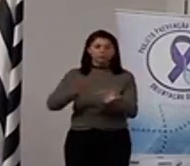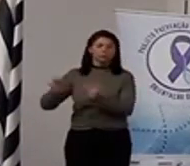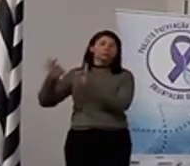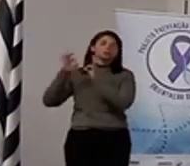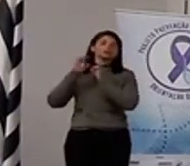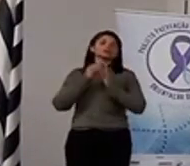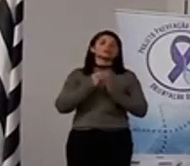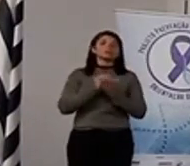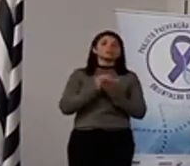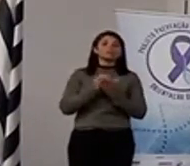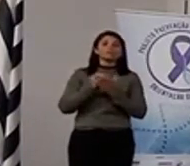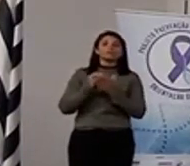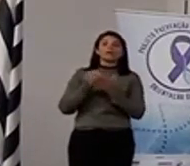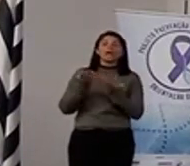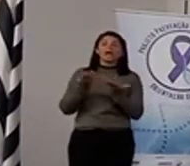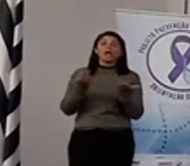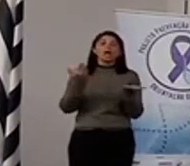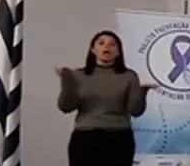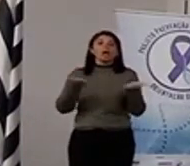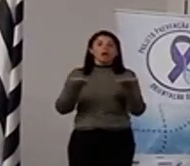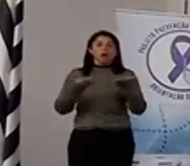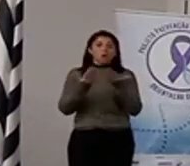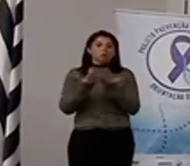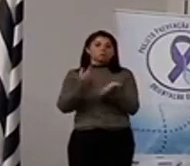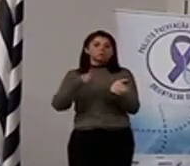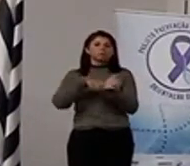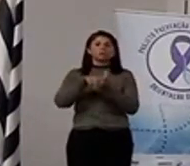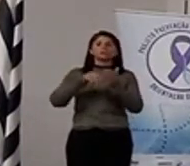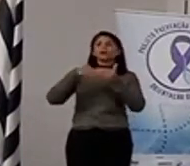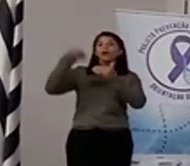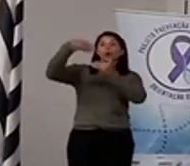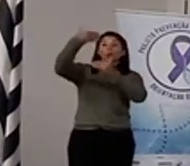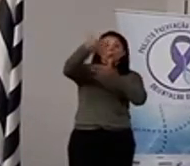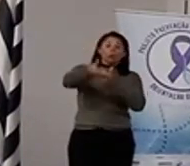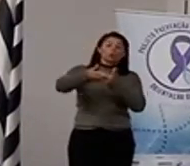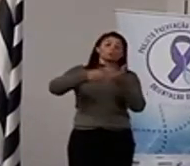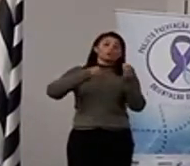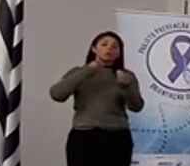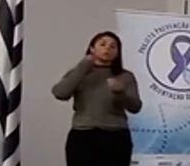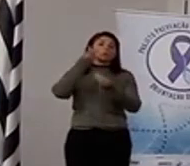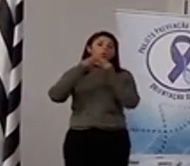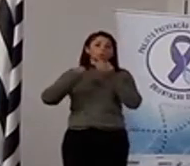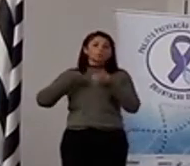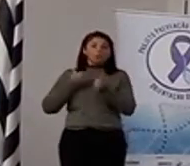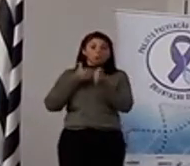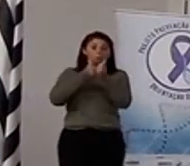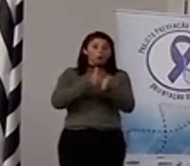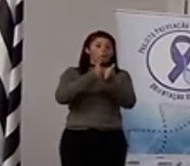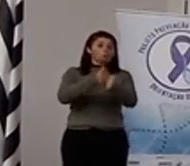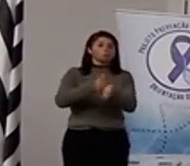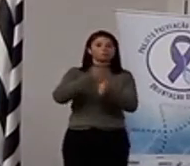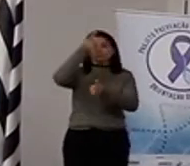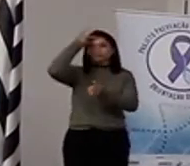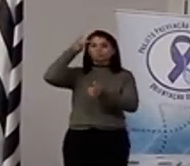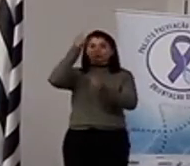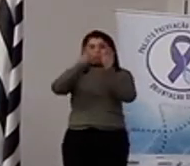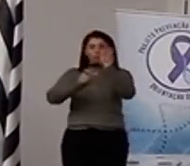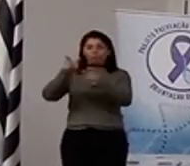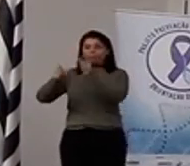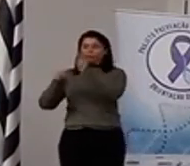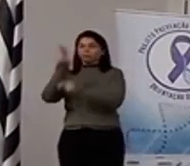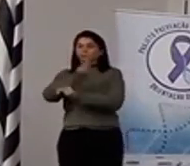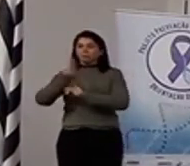longo prazo é que, assim, como a gente não está conseguindo fazer um acompanhamento de todos que estão usando de uma maneira mais